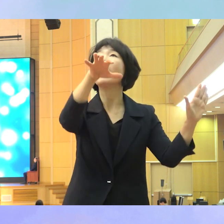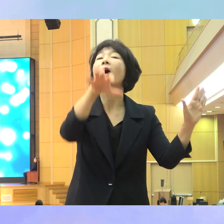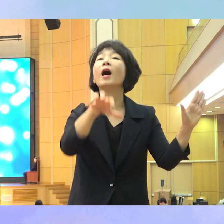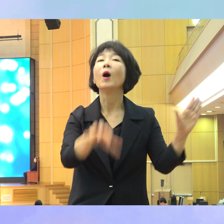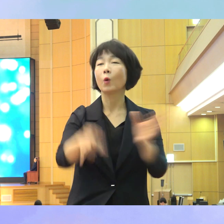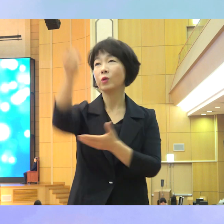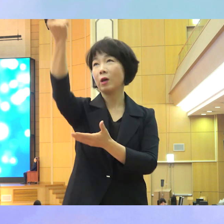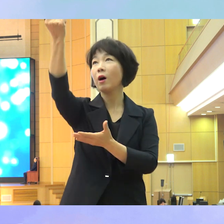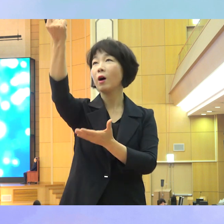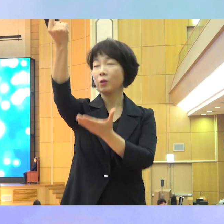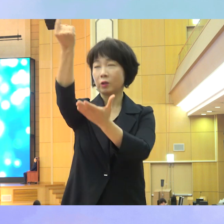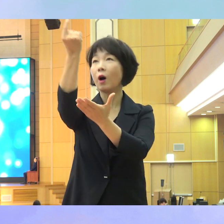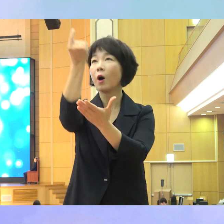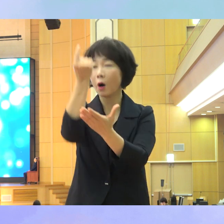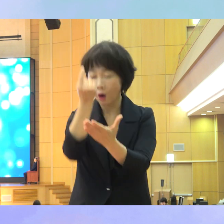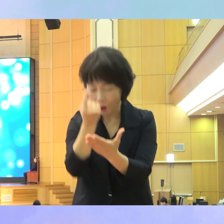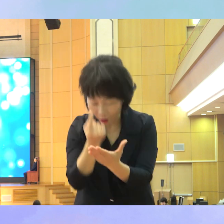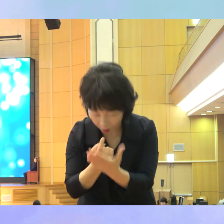이곳에